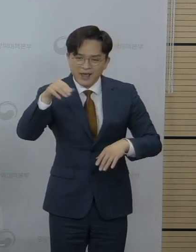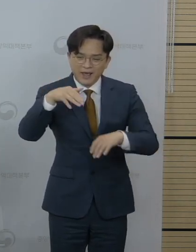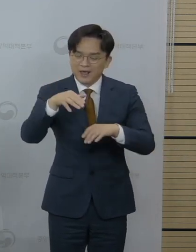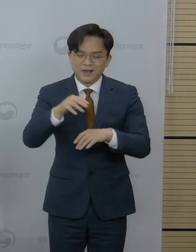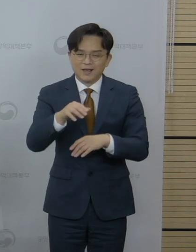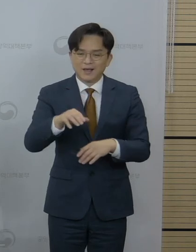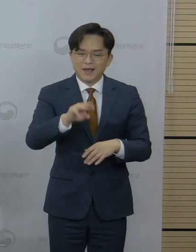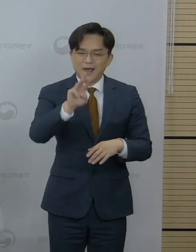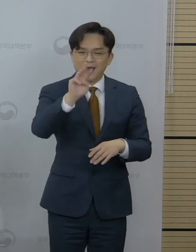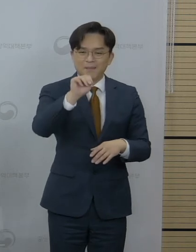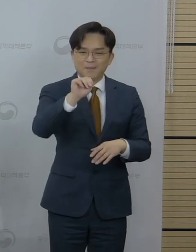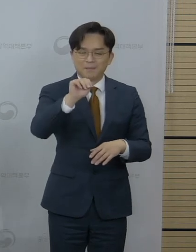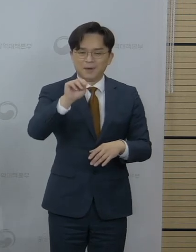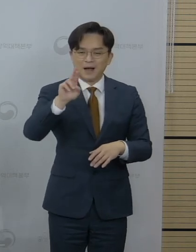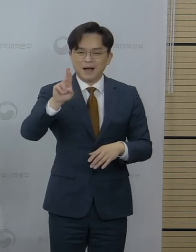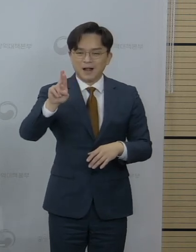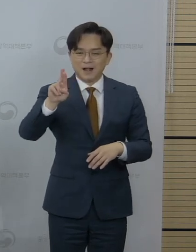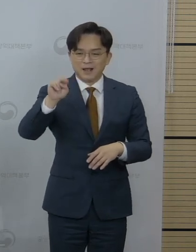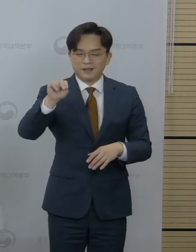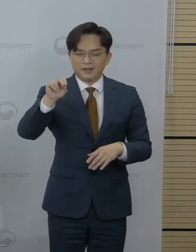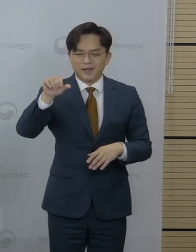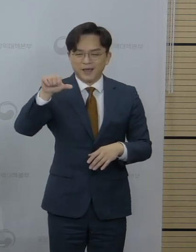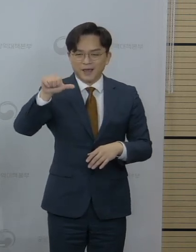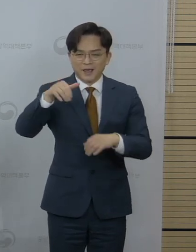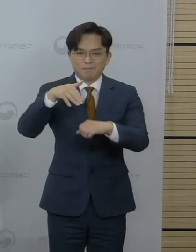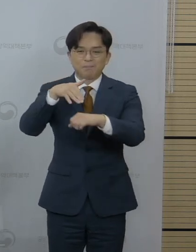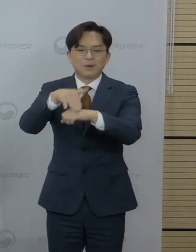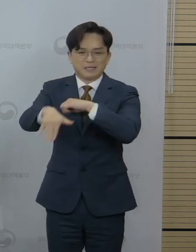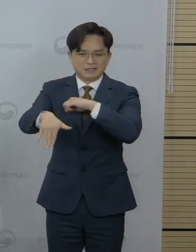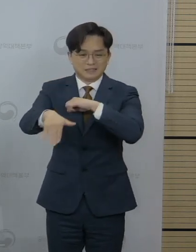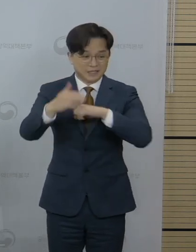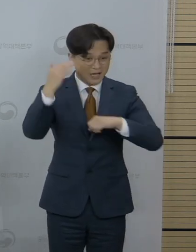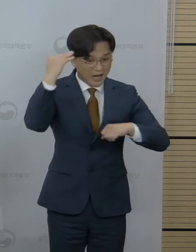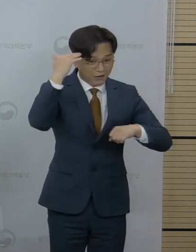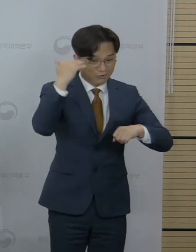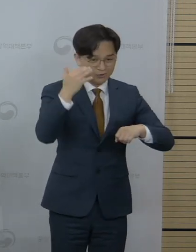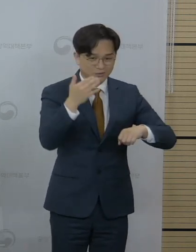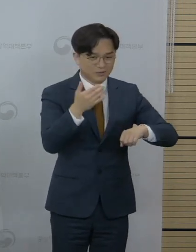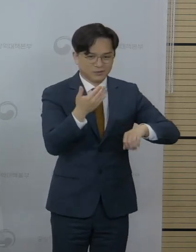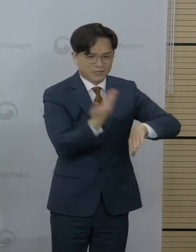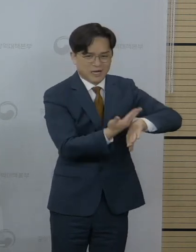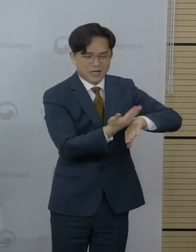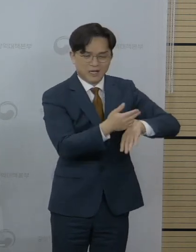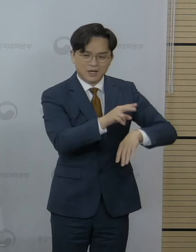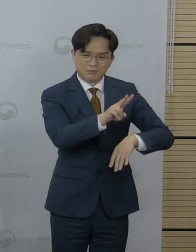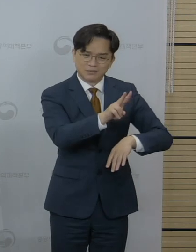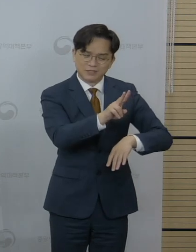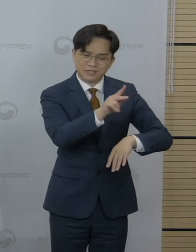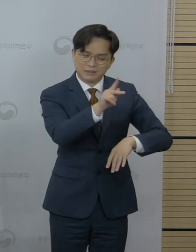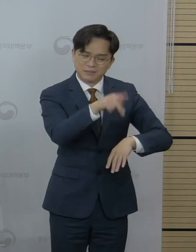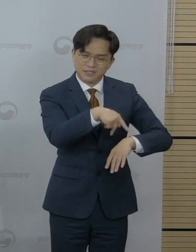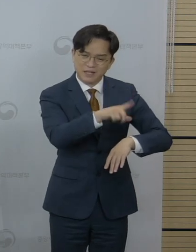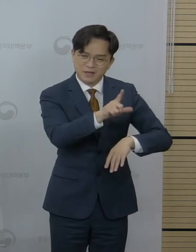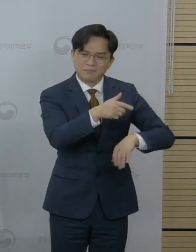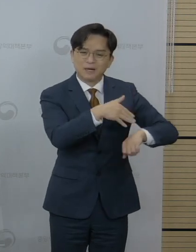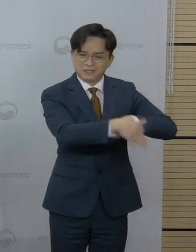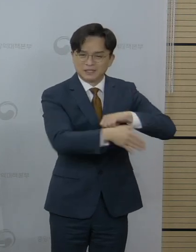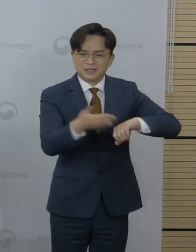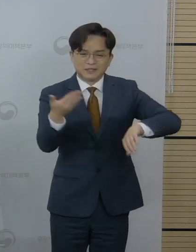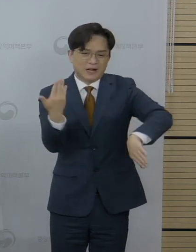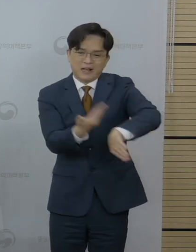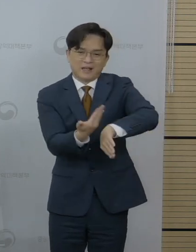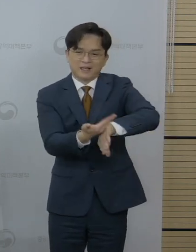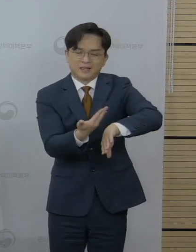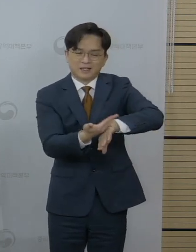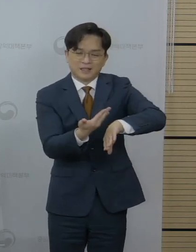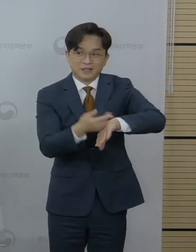현재 mRNA 플랫폼의 백신 연구 자체가 이루어지지는 못하고 있고, 다만 핵산